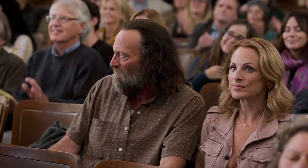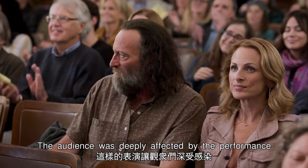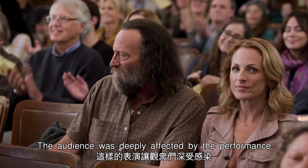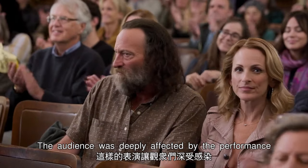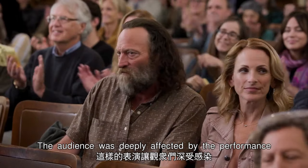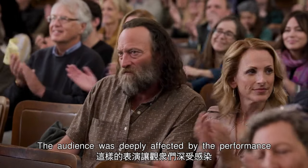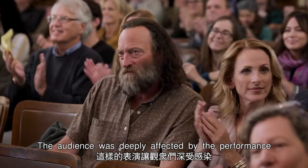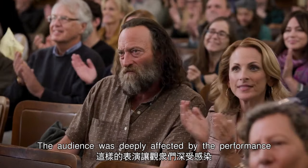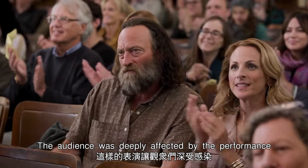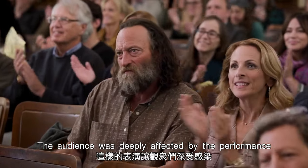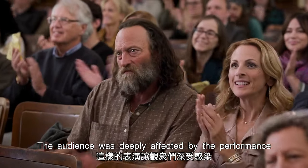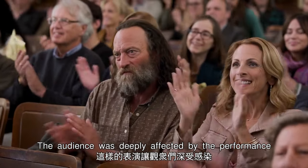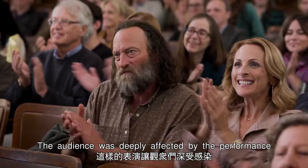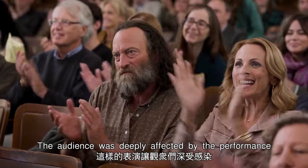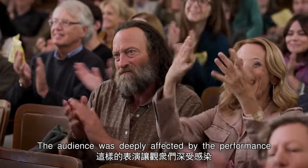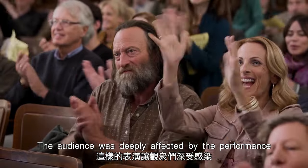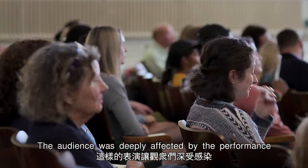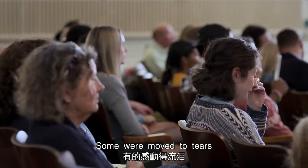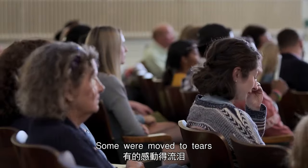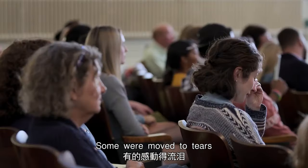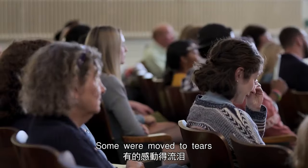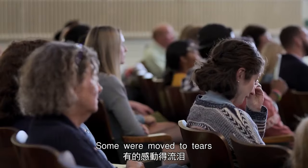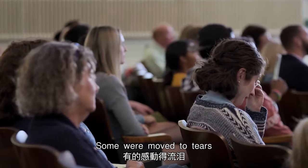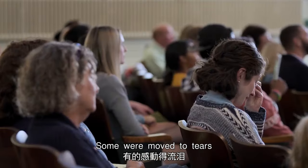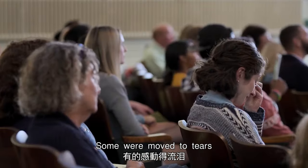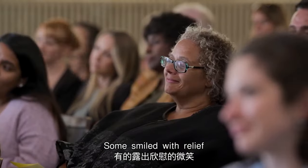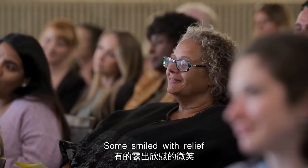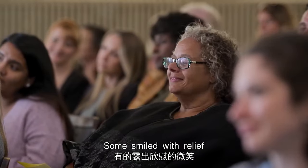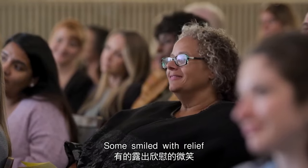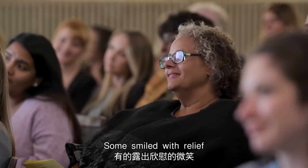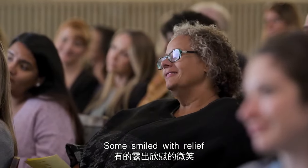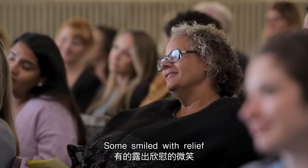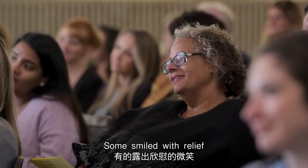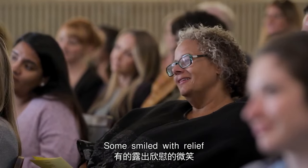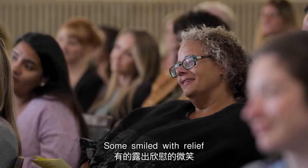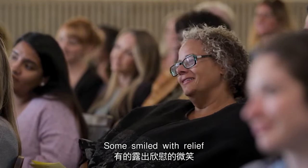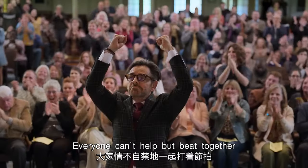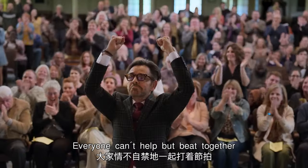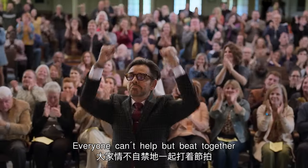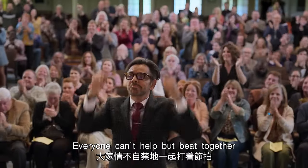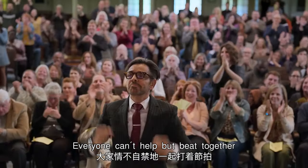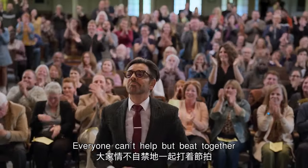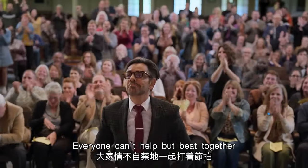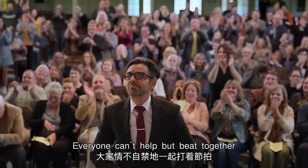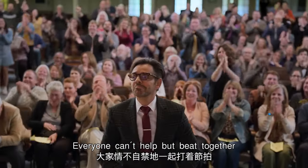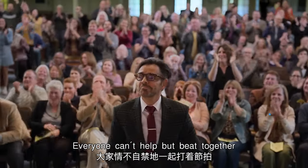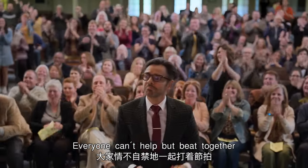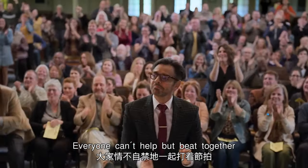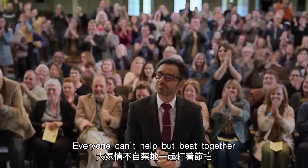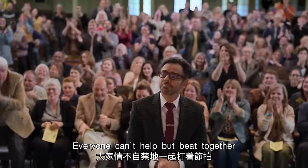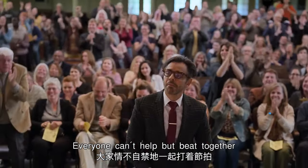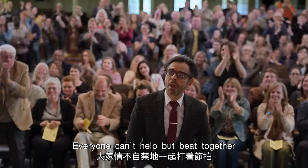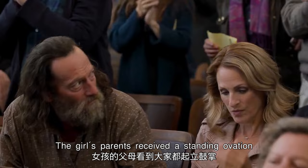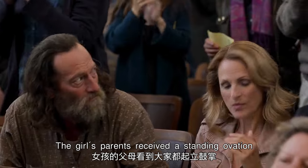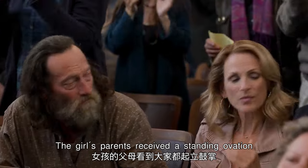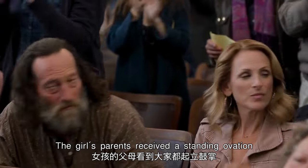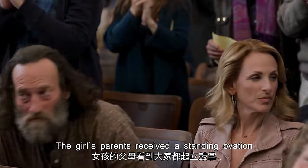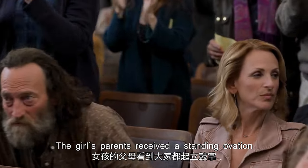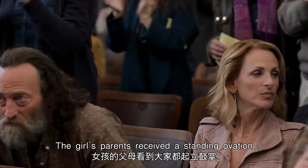这样的表演让观众们深受感染有的感动的流泪有的露出欣慰的微笑大家情不自禁地一起打着节拍女孩的父母看到